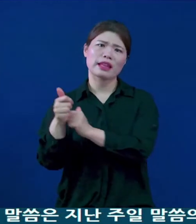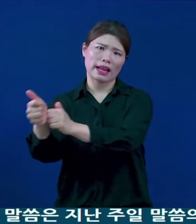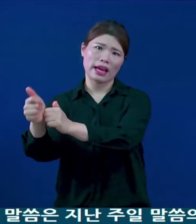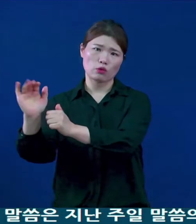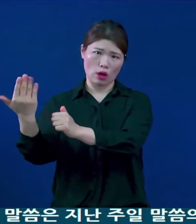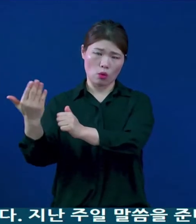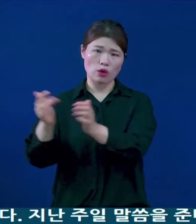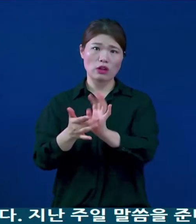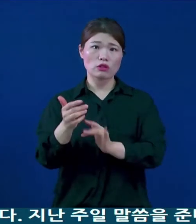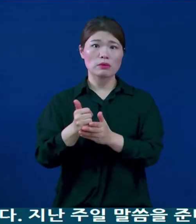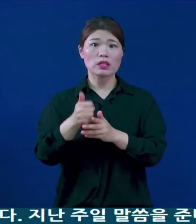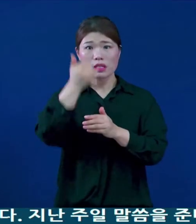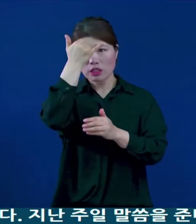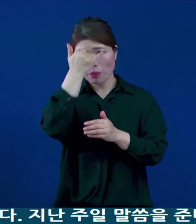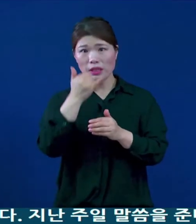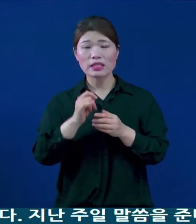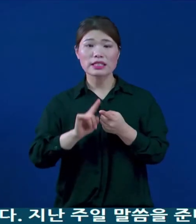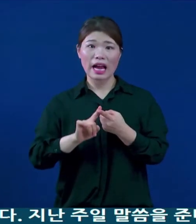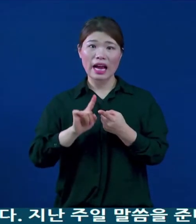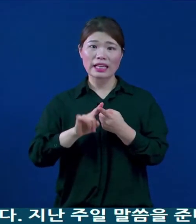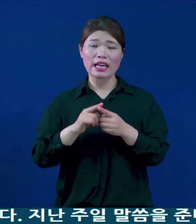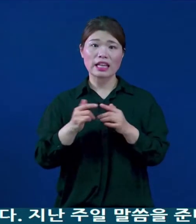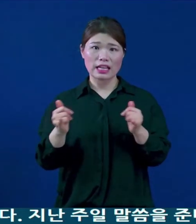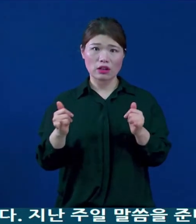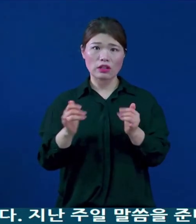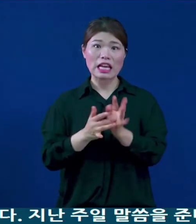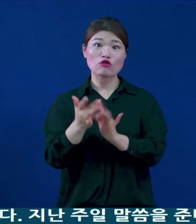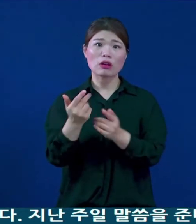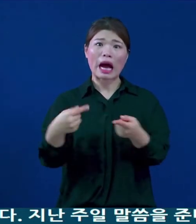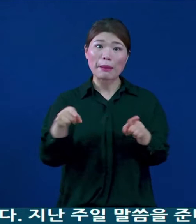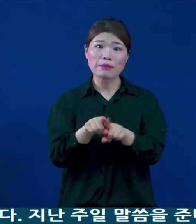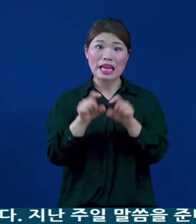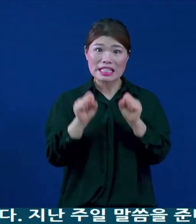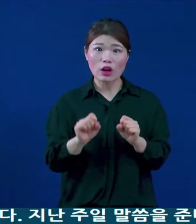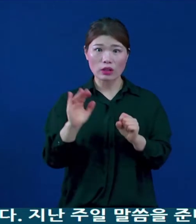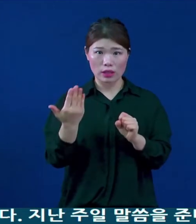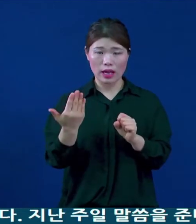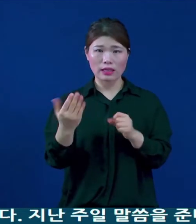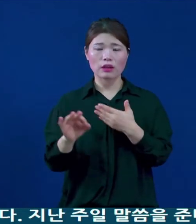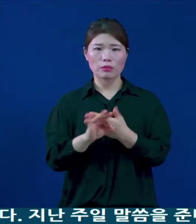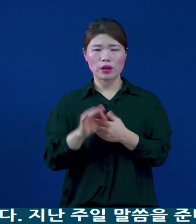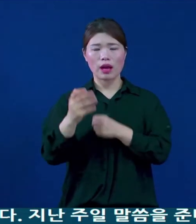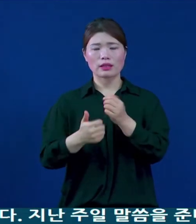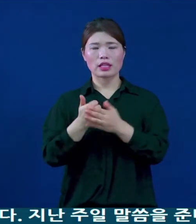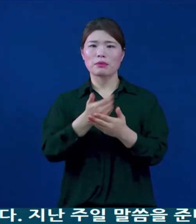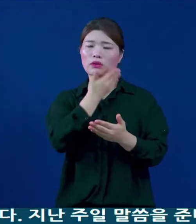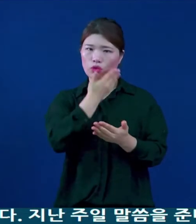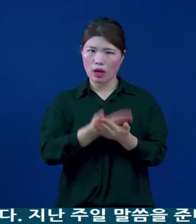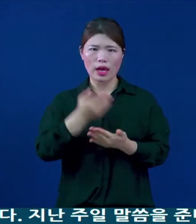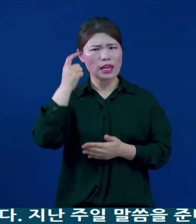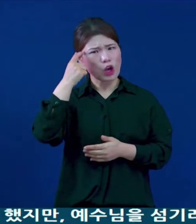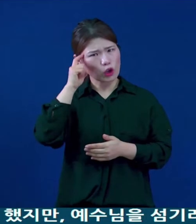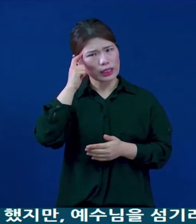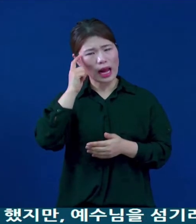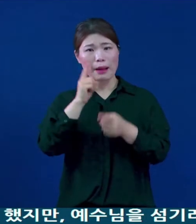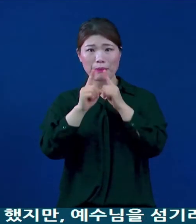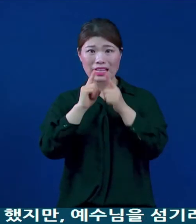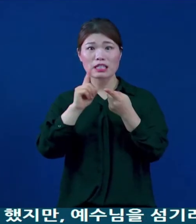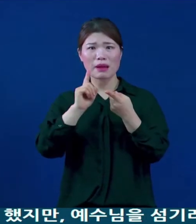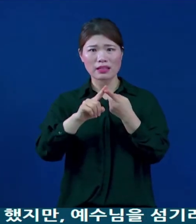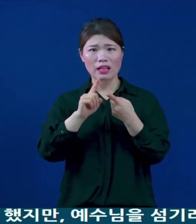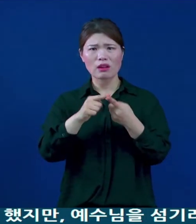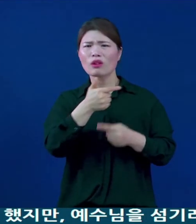자는 예수님이 있고자 하는 그 자리에 같이 있어야 된다. 그래야 하나님이 그를 귀히 여기신다. 이 말씀이